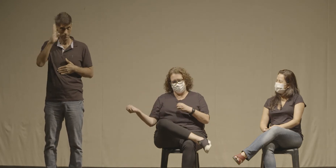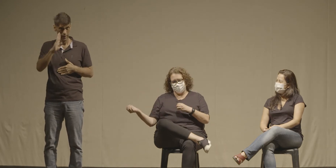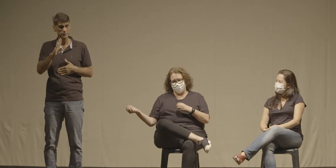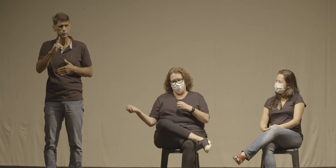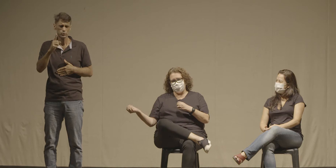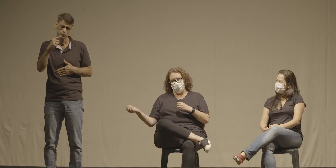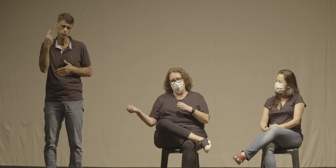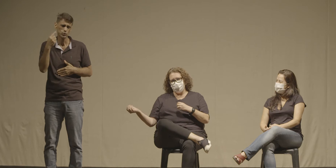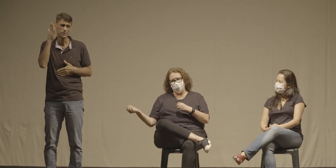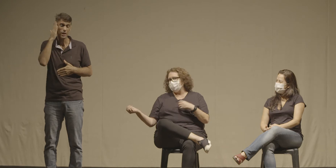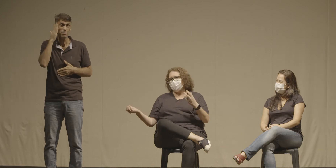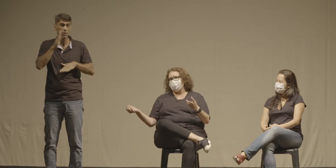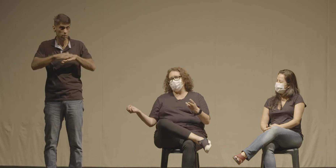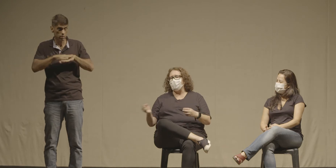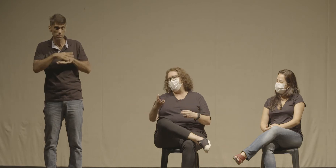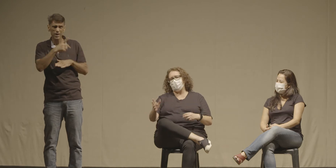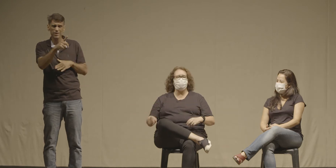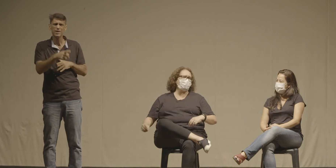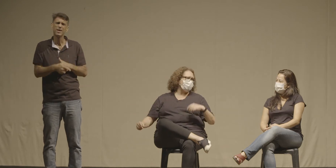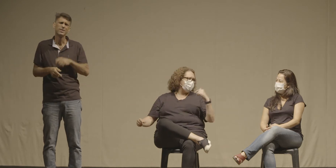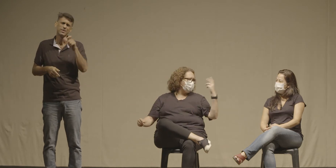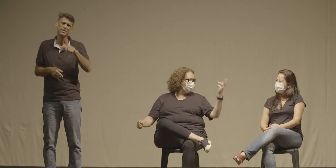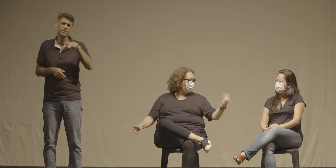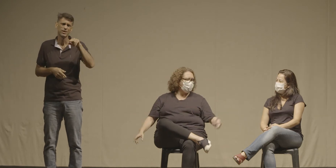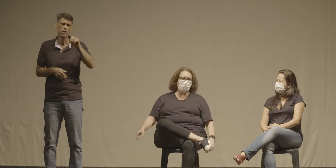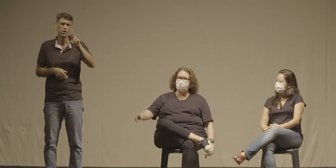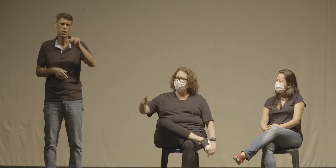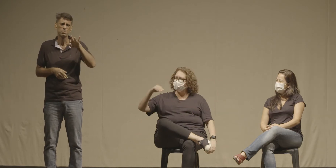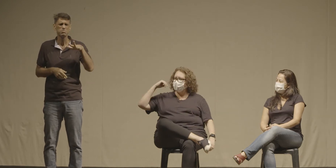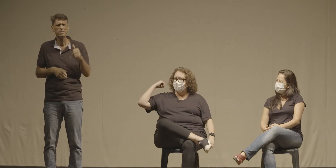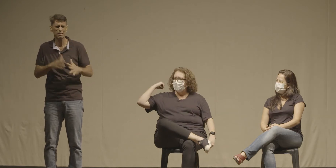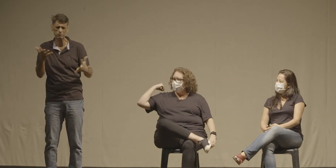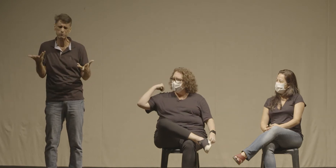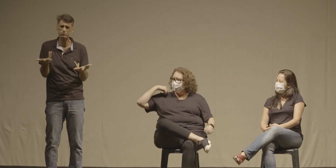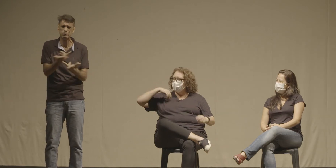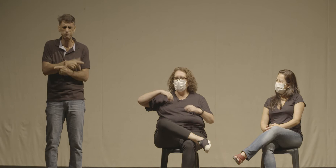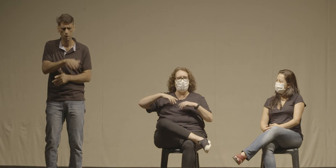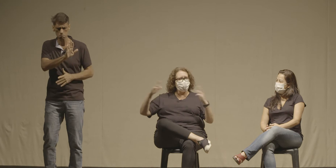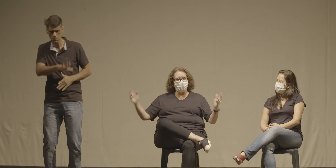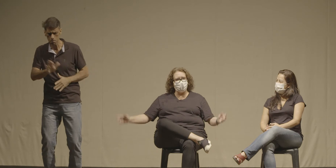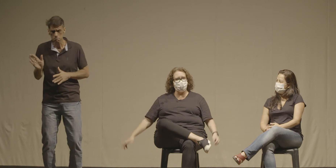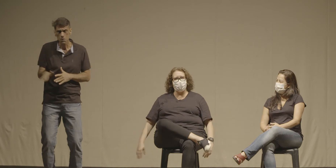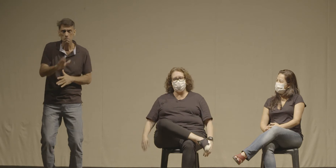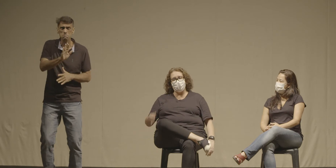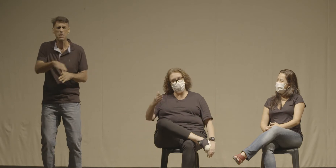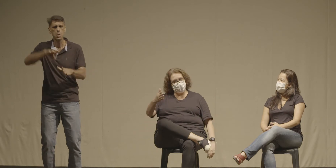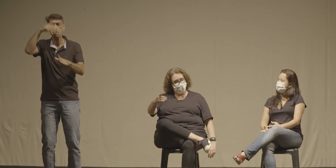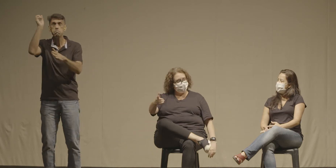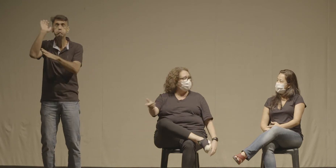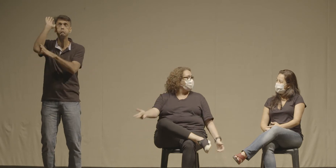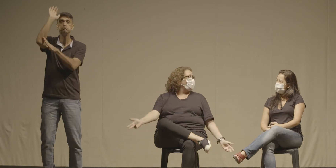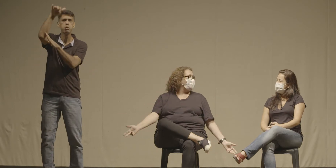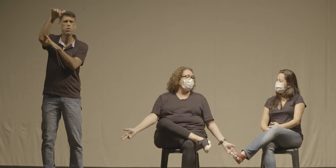assim. Então, não adianta você falar, a Norminha foi lá linha voladora, ela foi um monstro na quadra de basquete.